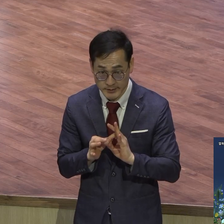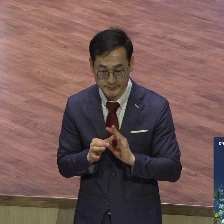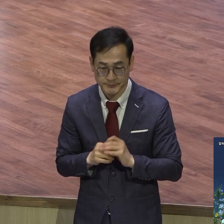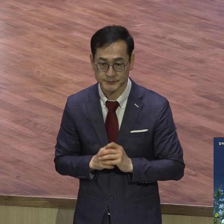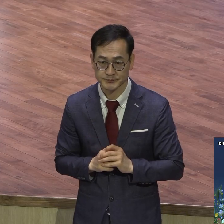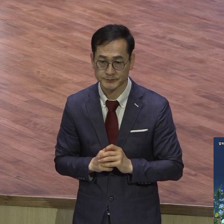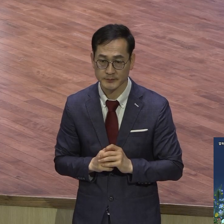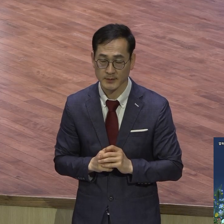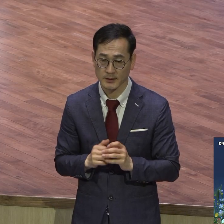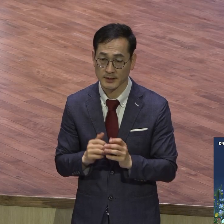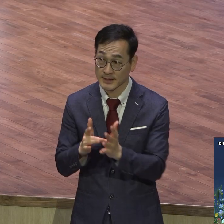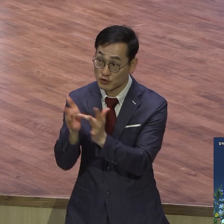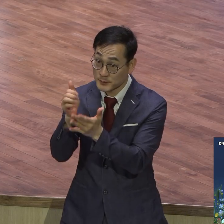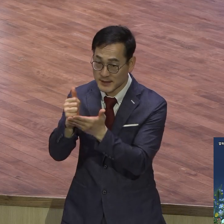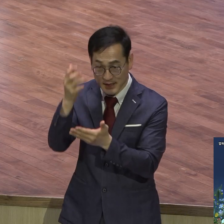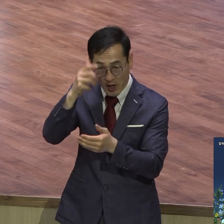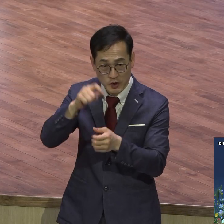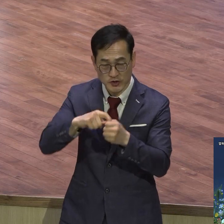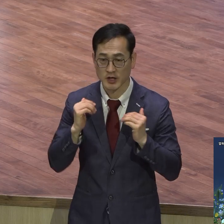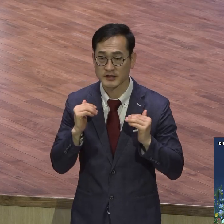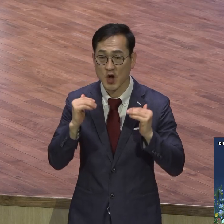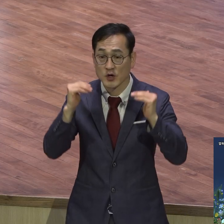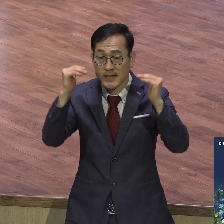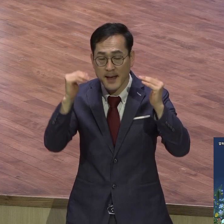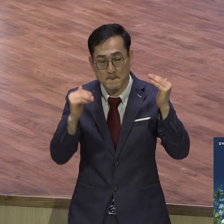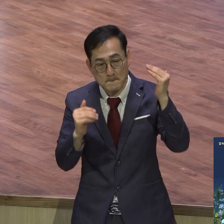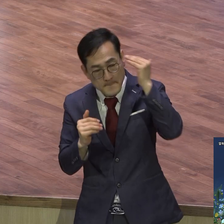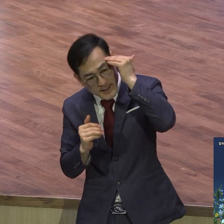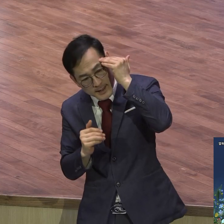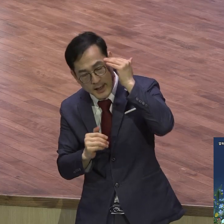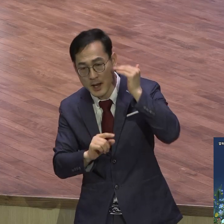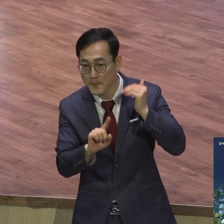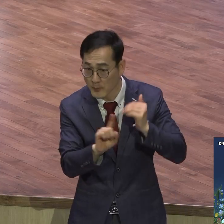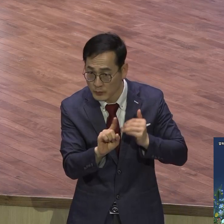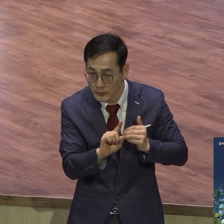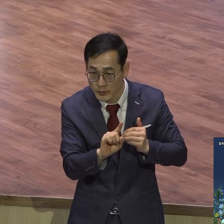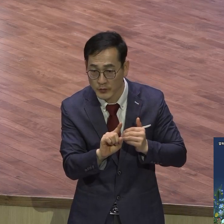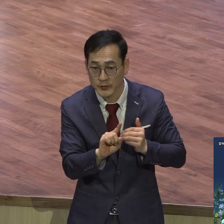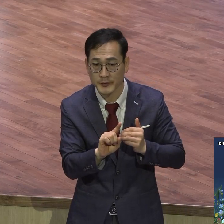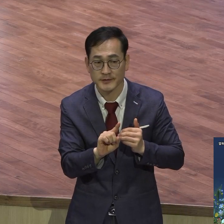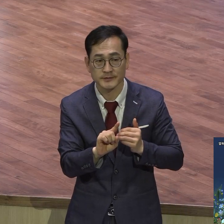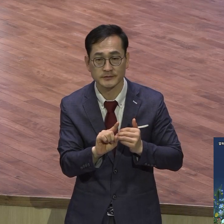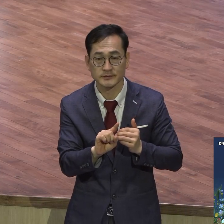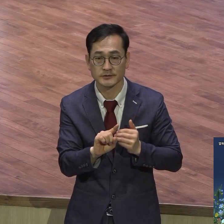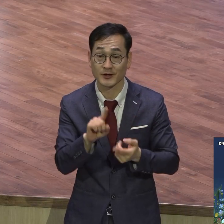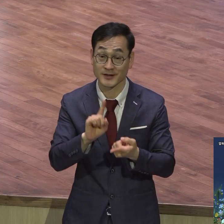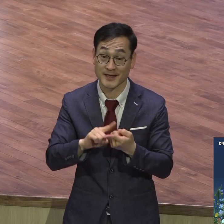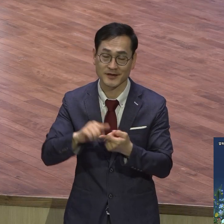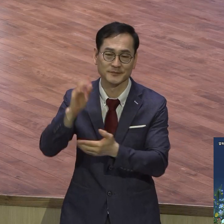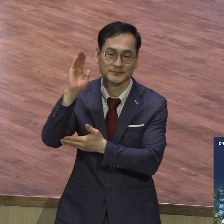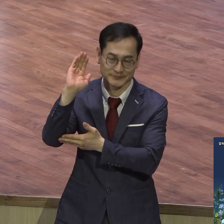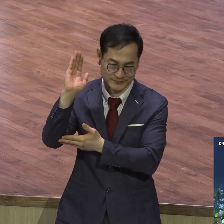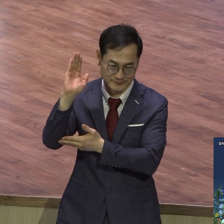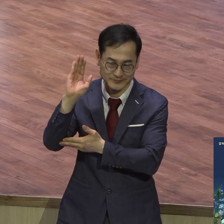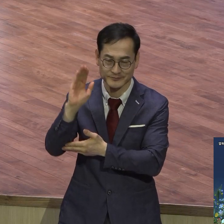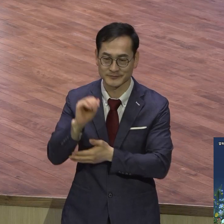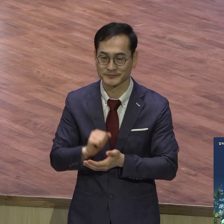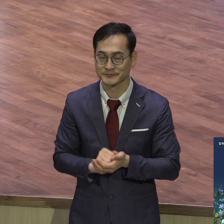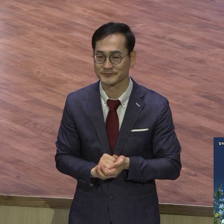영적 성장에 방해하는 자가 누군지 그걸 밝혀주신과 동시에